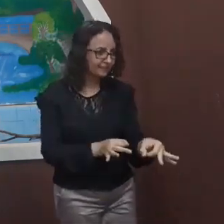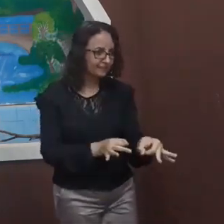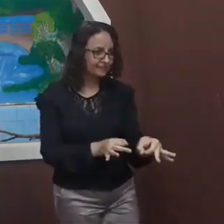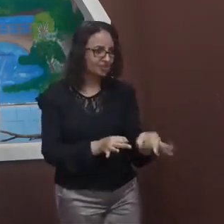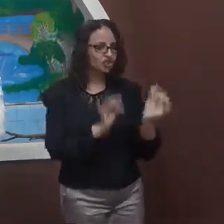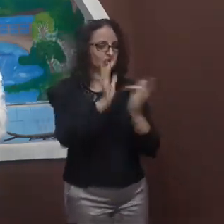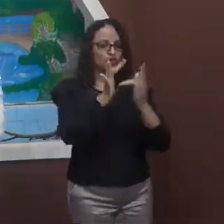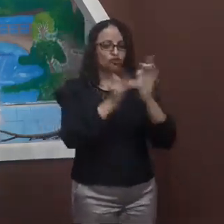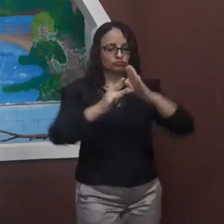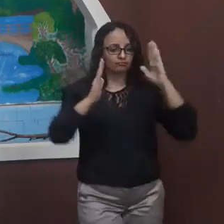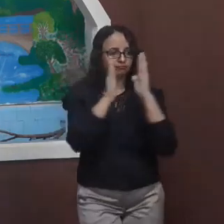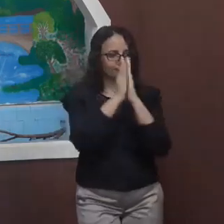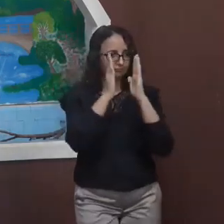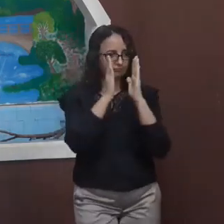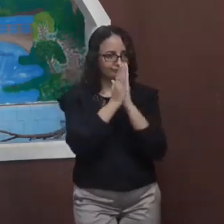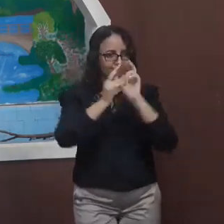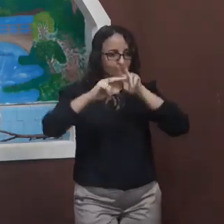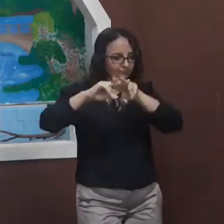intercedi.